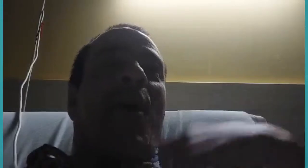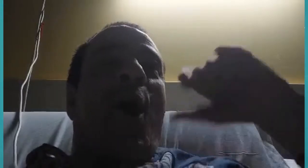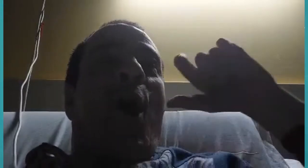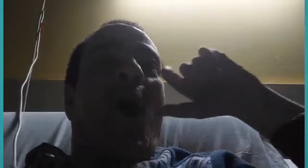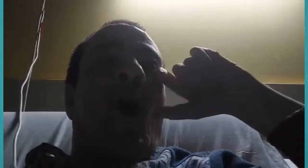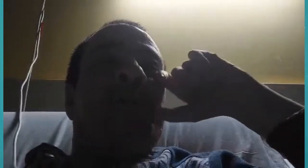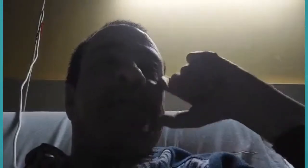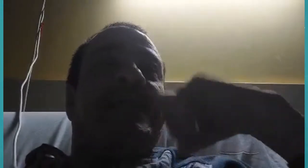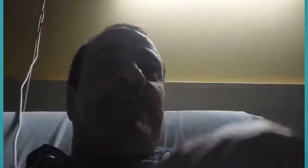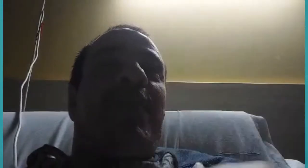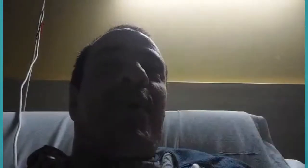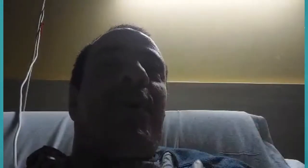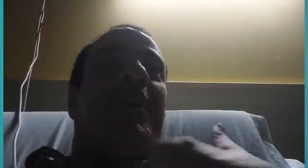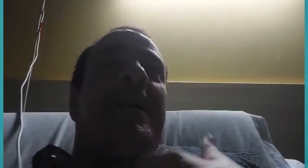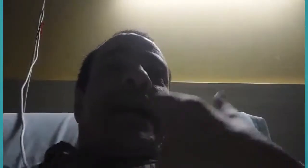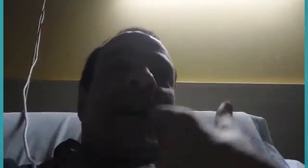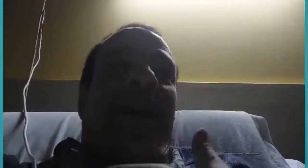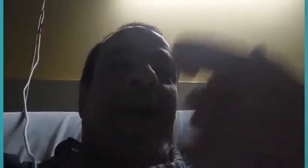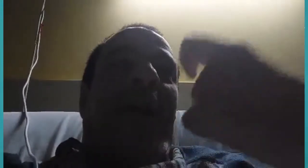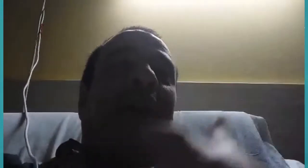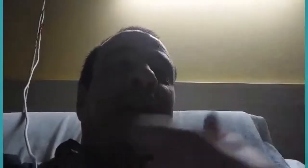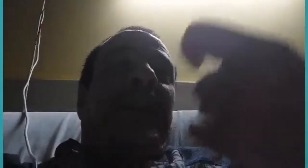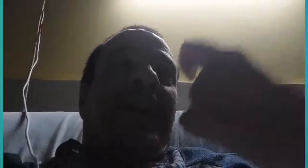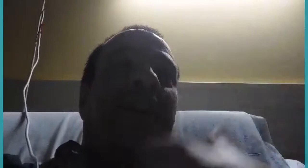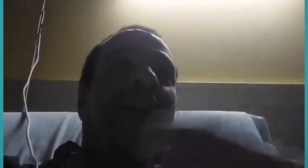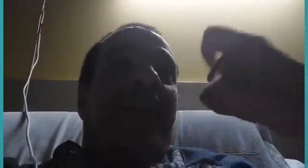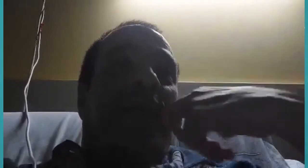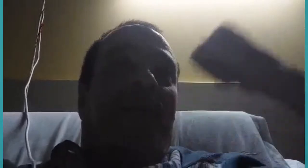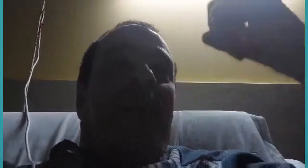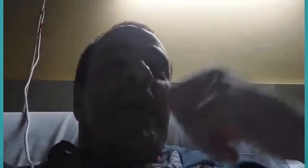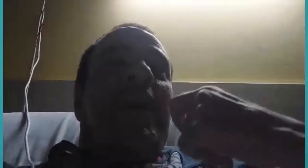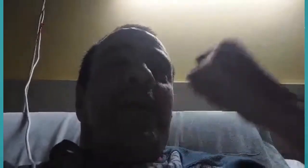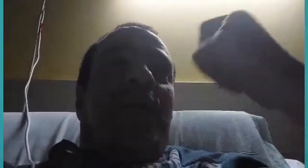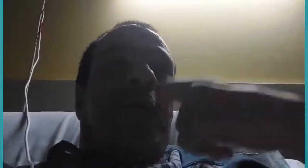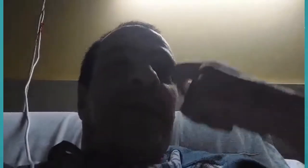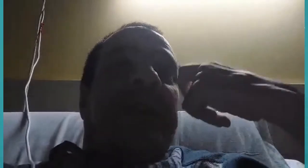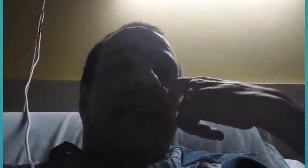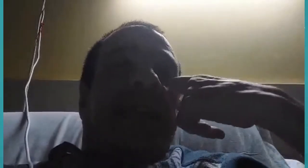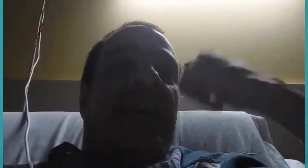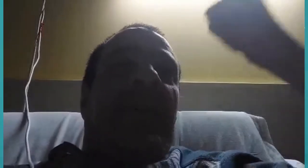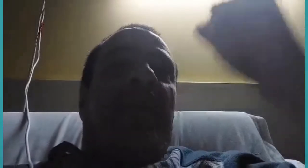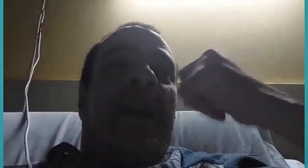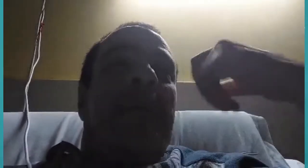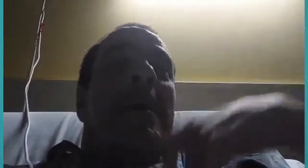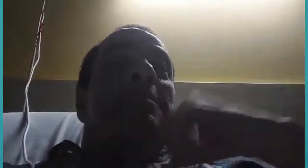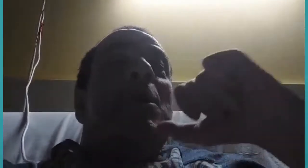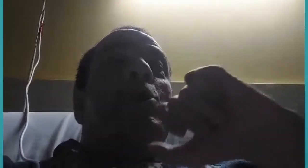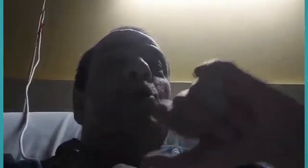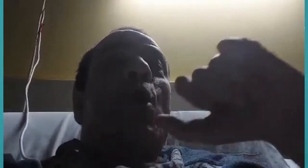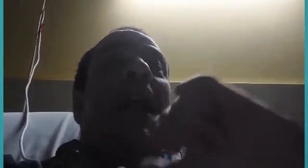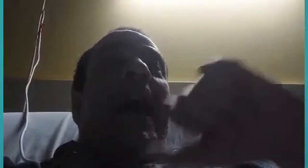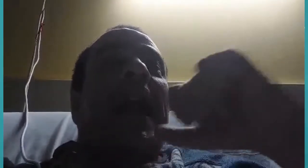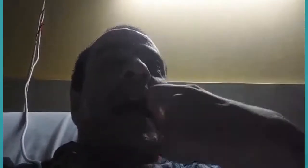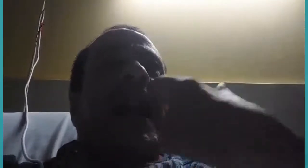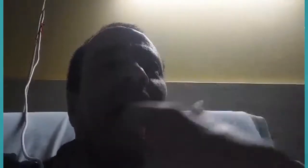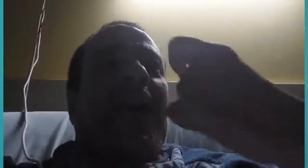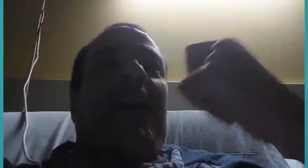Mancam, cosam, fragante, fora patere, fam, totale,